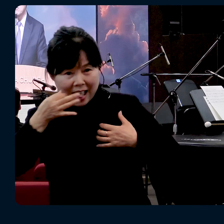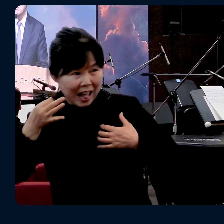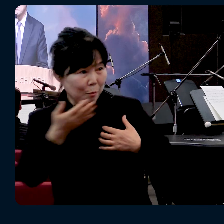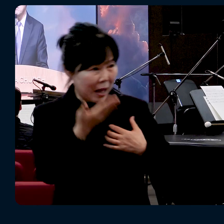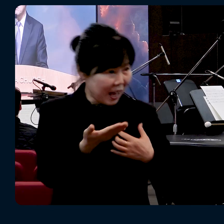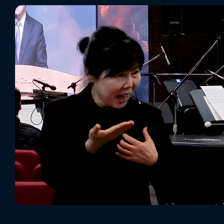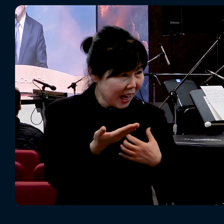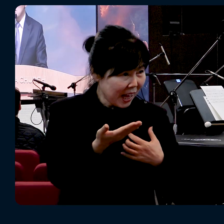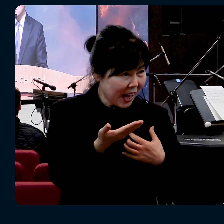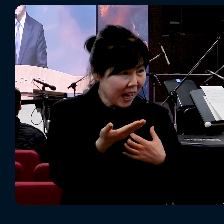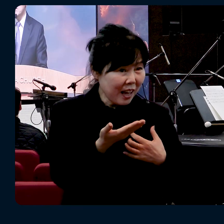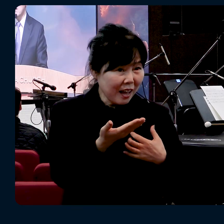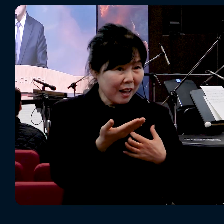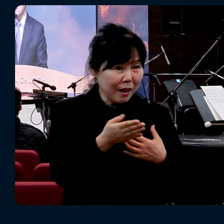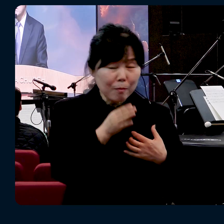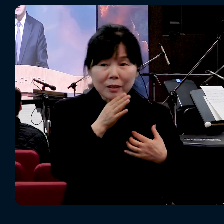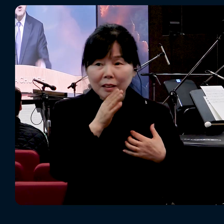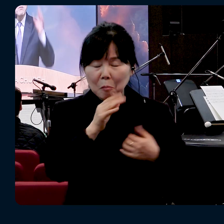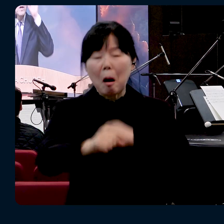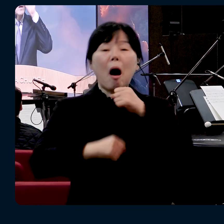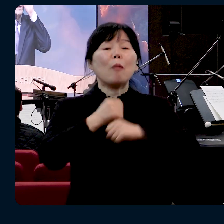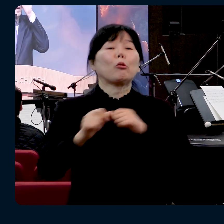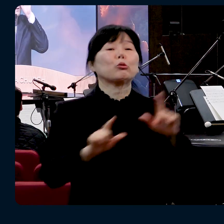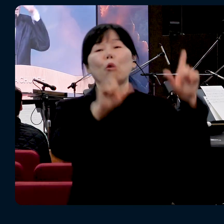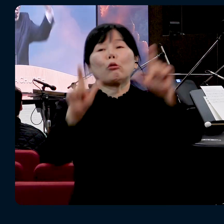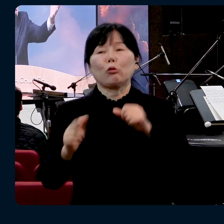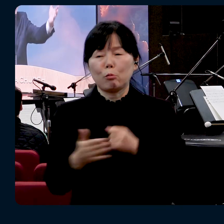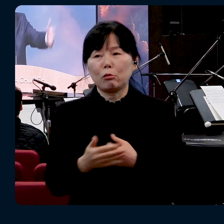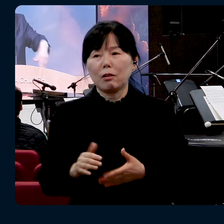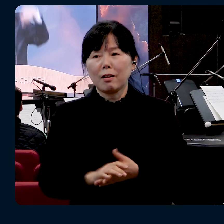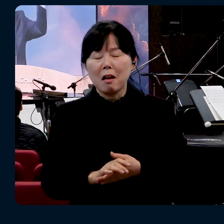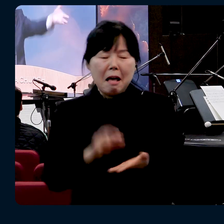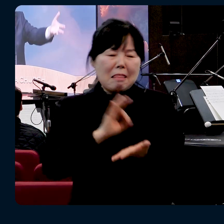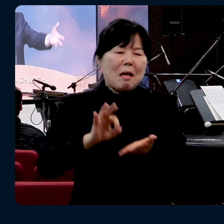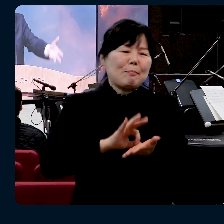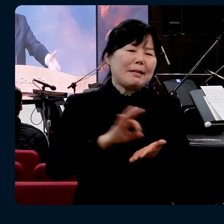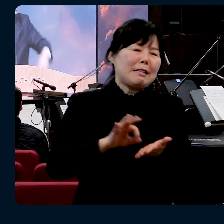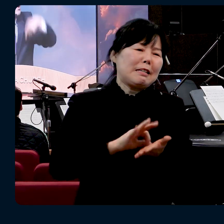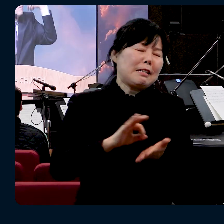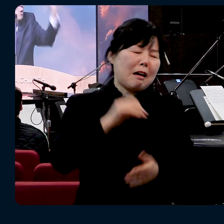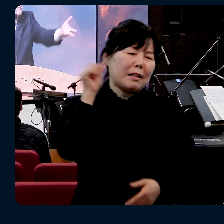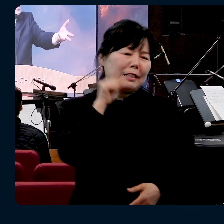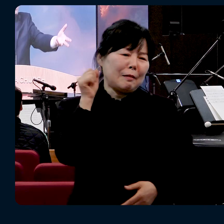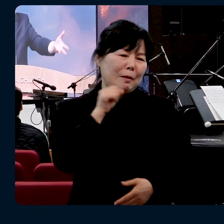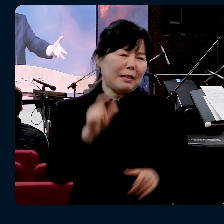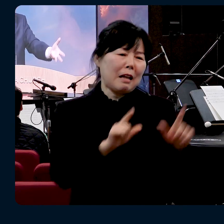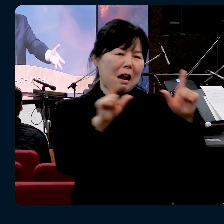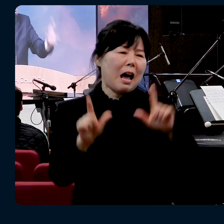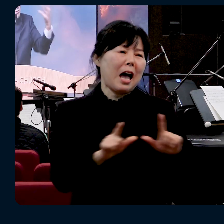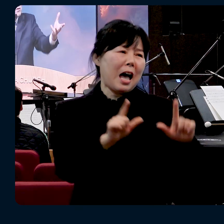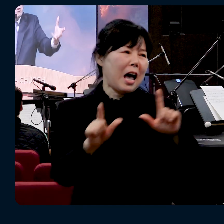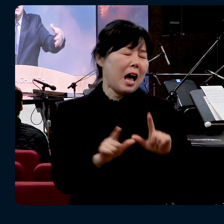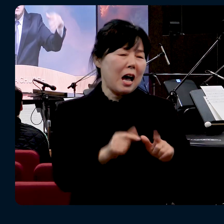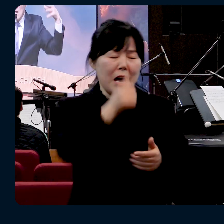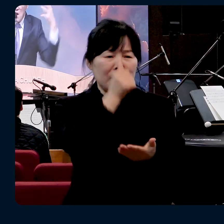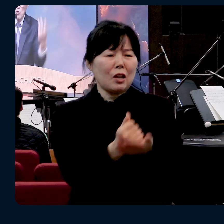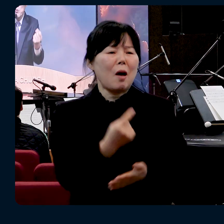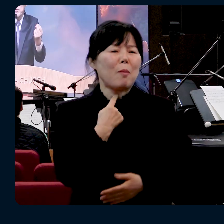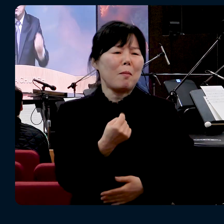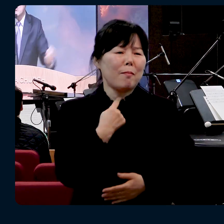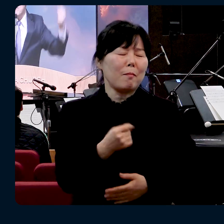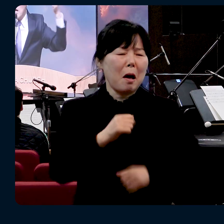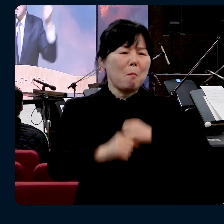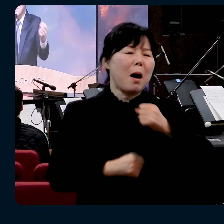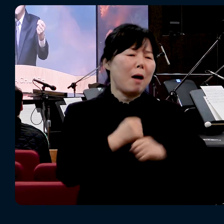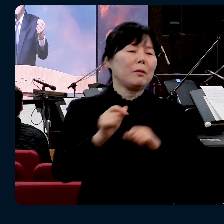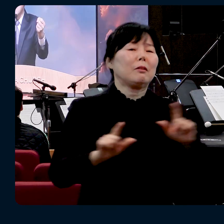있어요. 그렇지 않습니까? 정말 사치에 빠지고 향락에 빠지고 범죄하고 그러면서